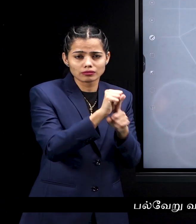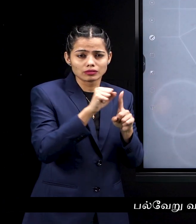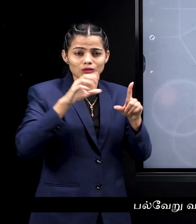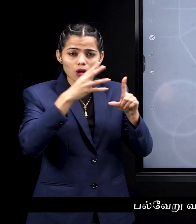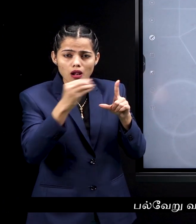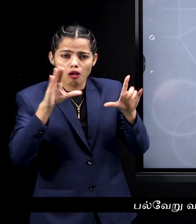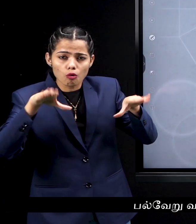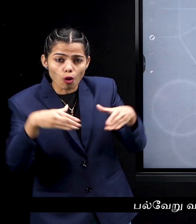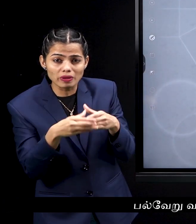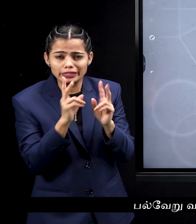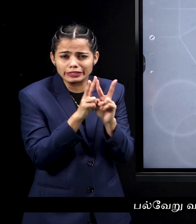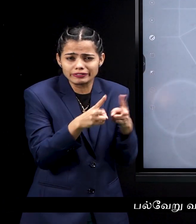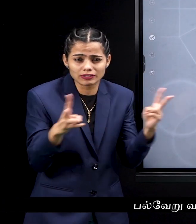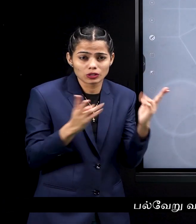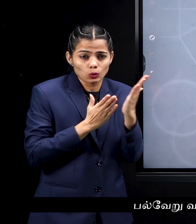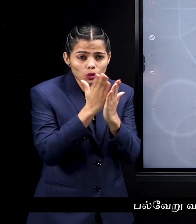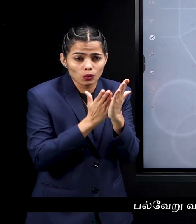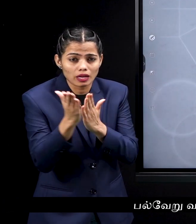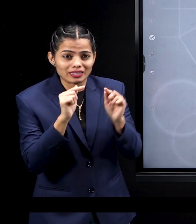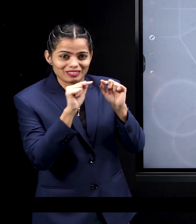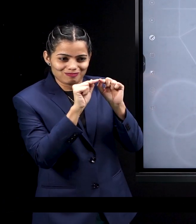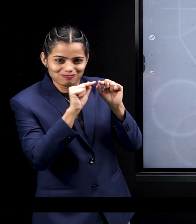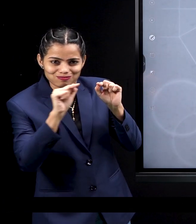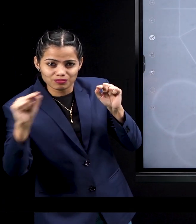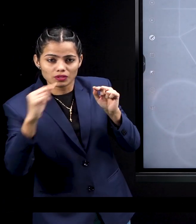பல்வேறு வகையான கோடுகள் மற்றும் கோணங்களை கண்டறிந்து வகைப்படுத்துதல்.